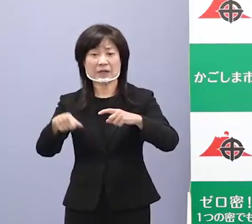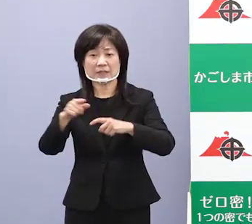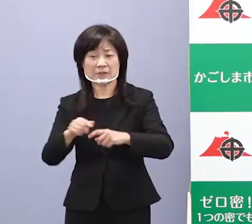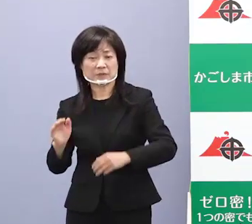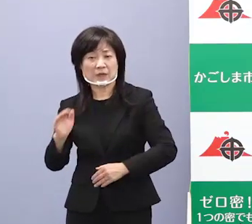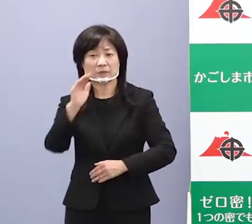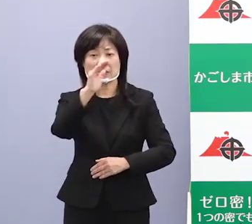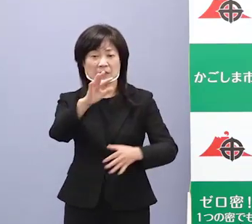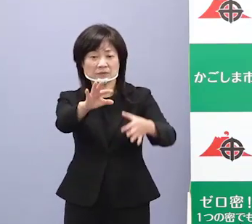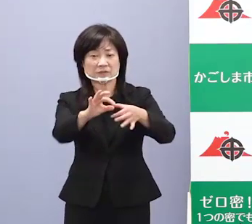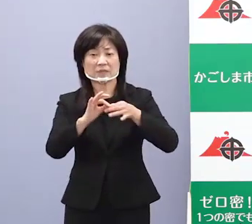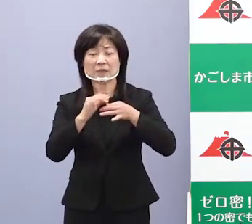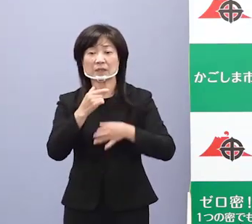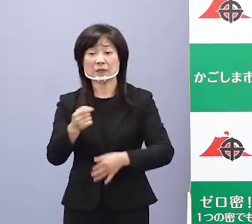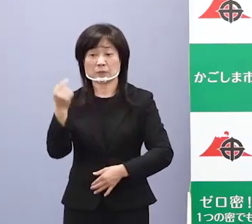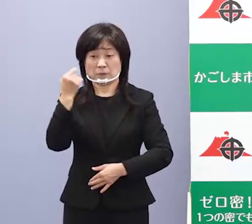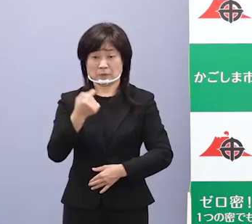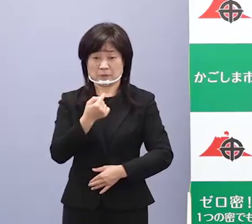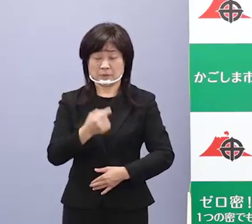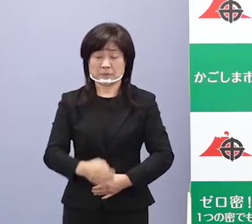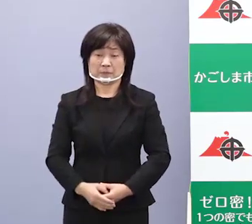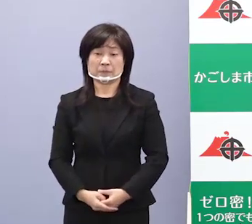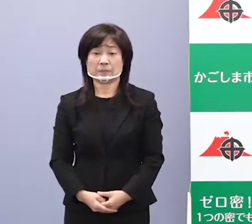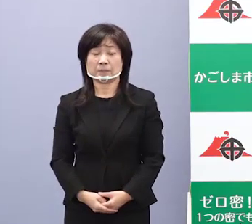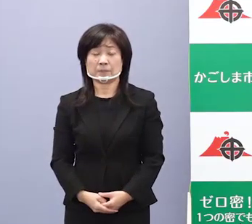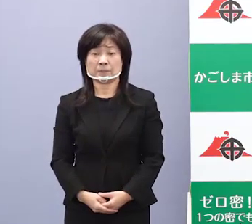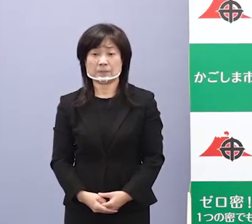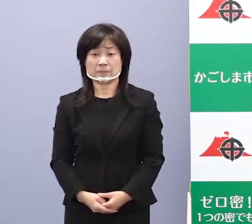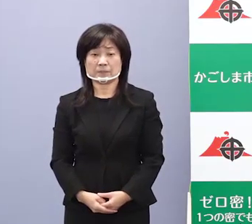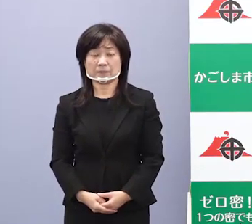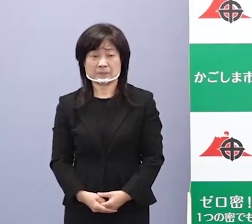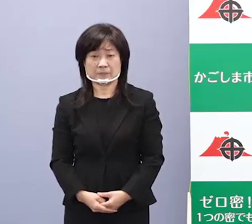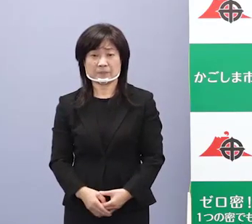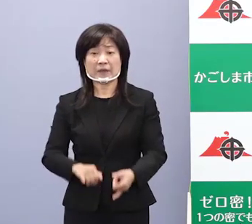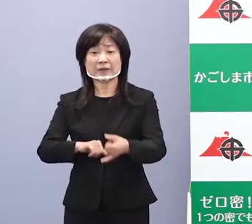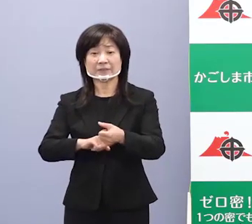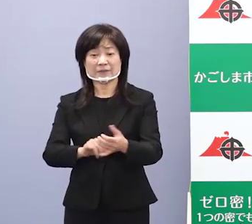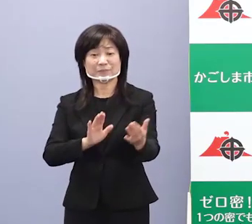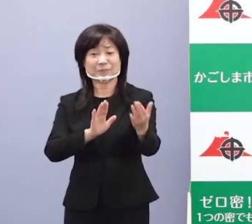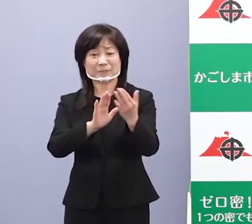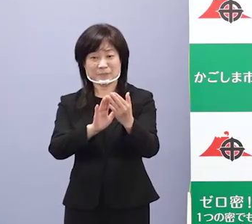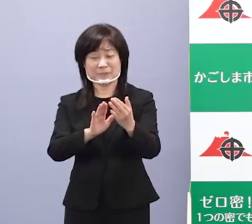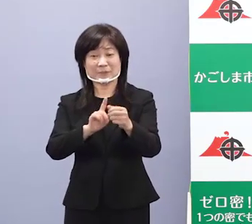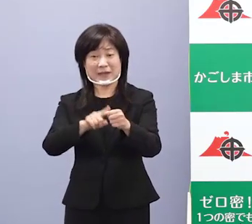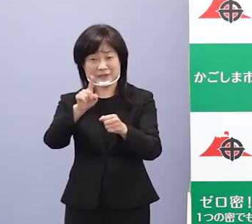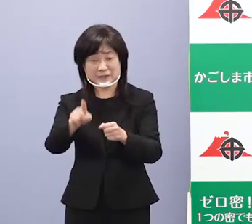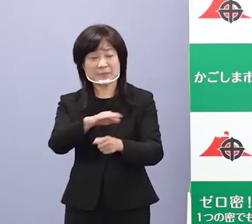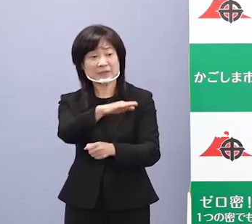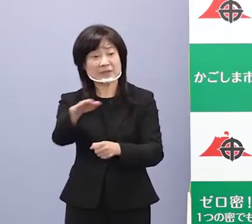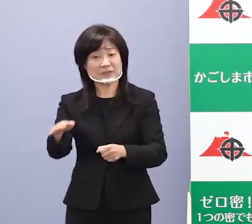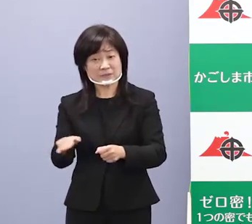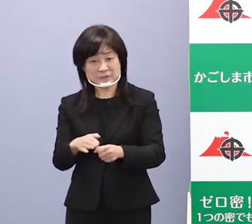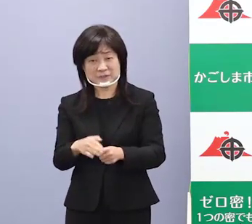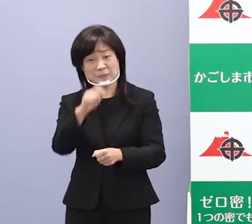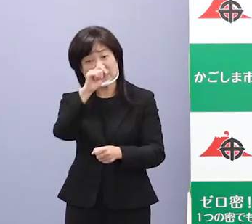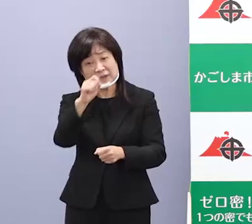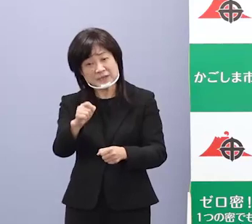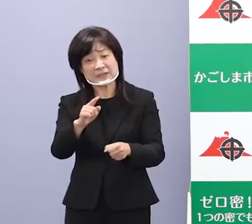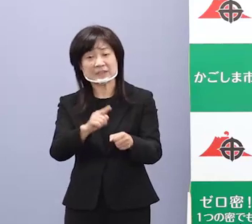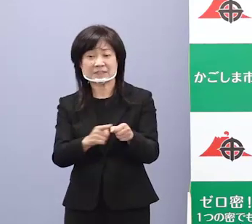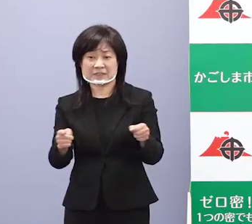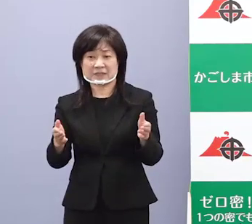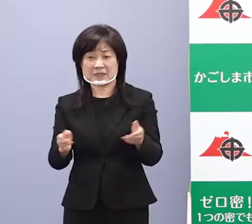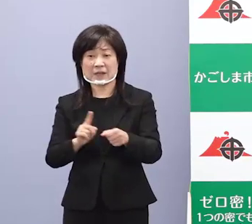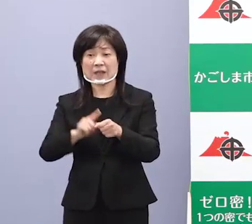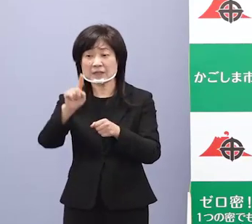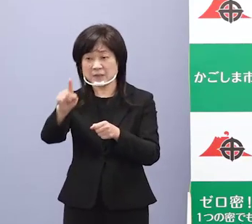へとつなげていきたいと考えております。ぜひ来たるべき年が皆様にとってもより良い年となりますこと、そして